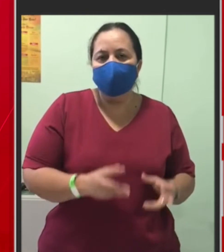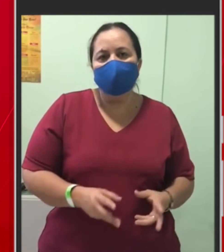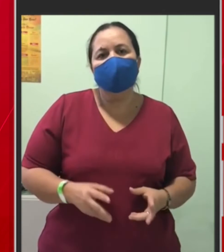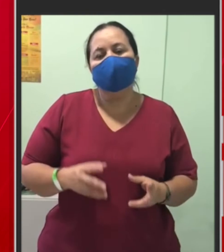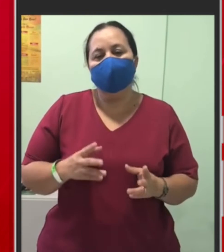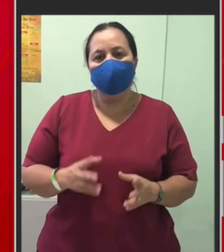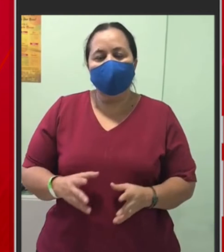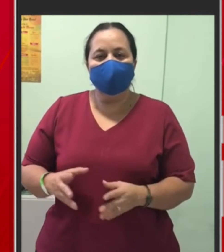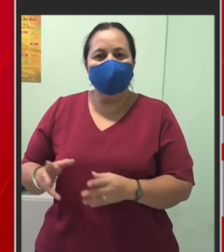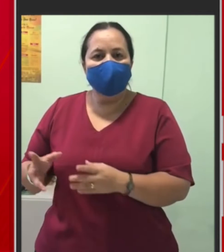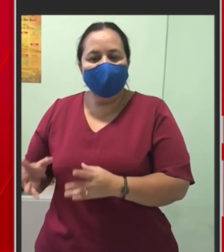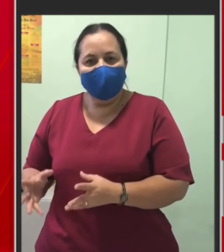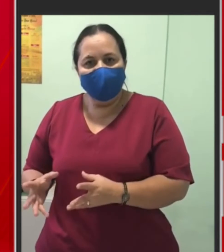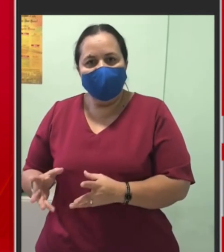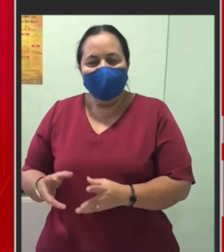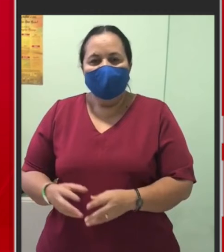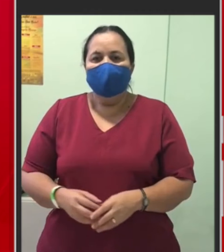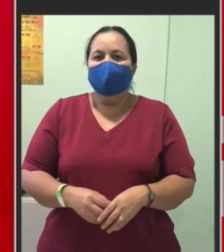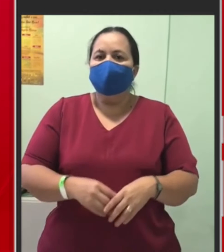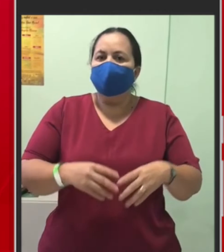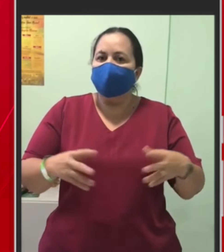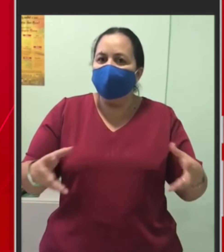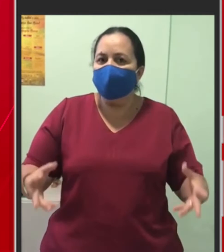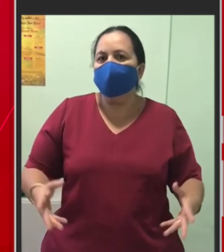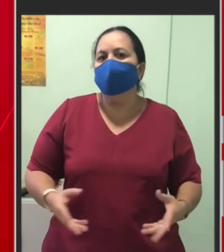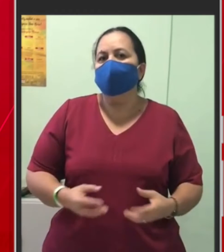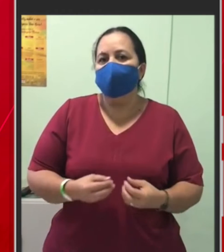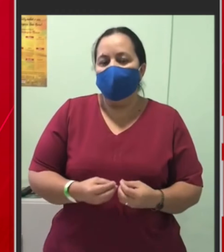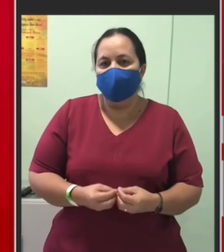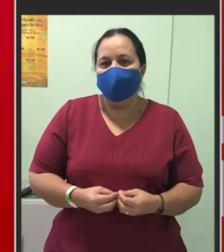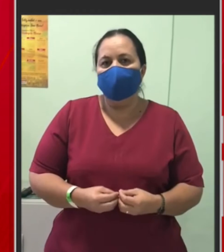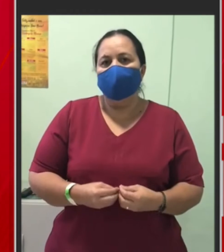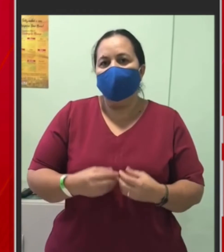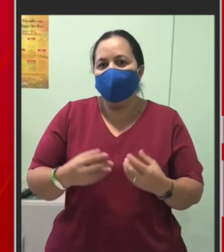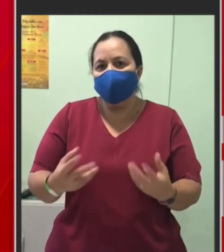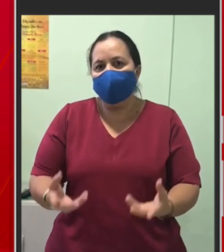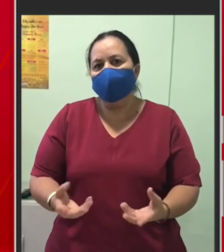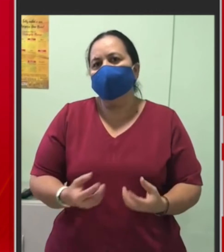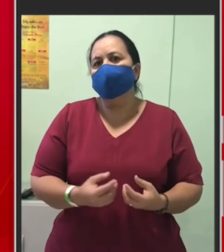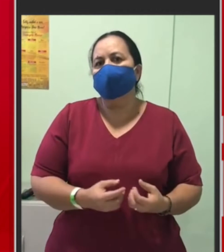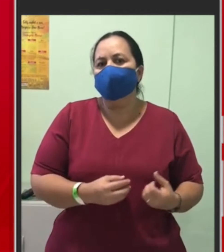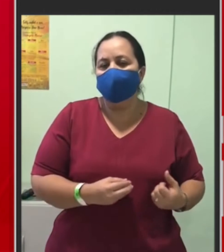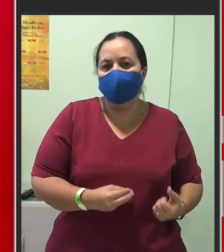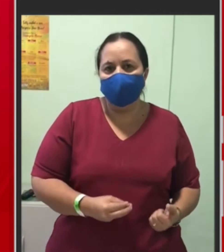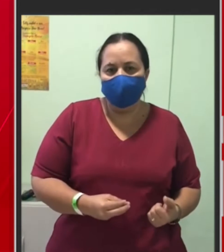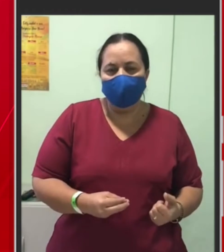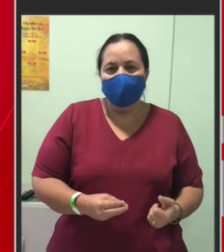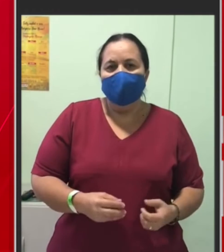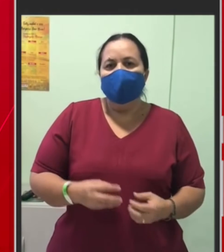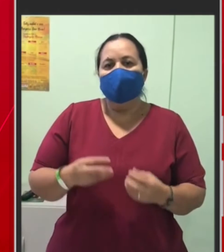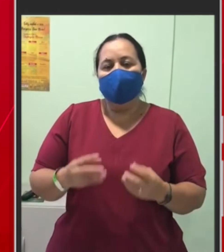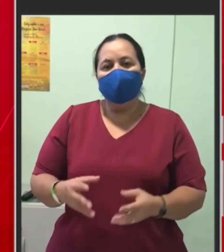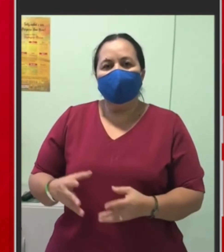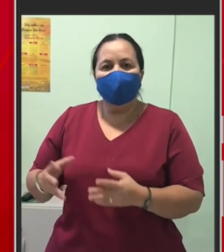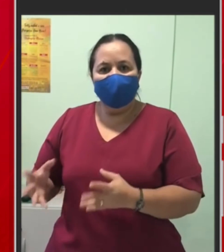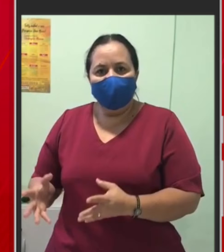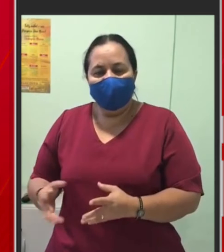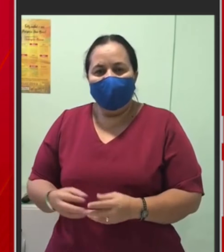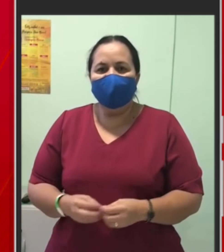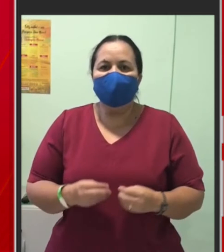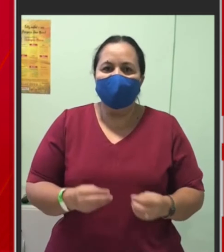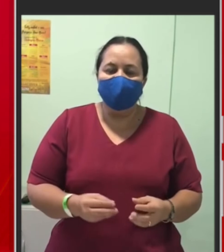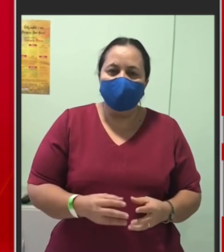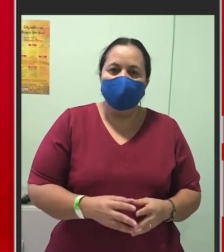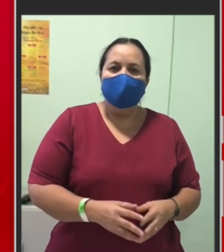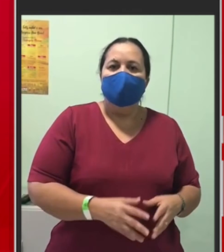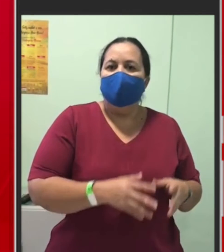todos os agricultores e agricultoras familiares das distantes comunidades, mais distantes dos municípios, que possam